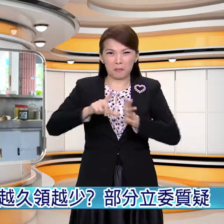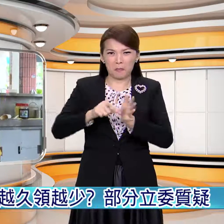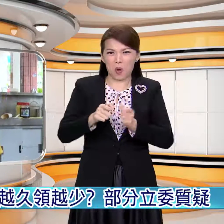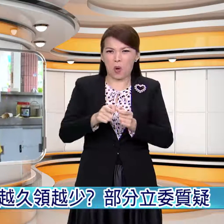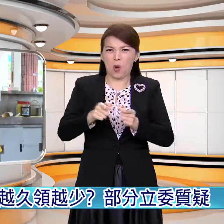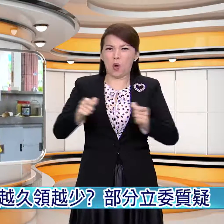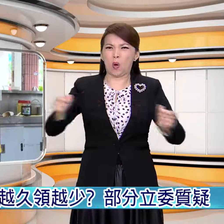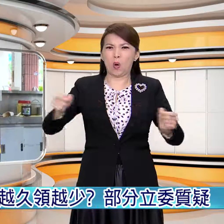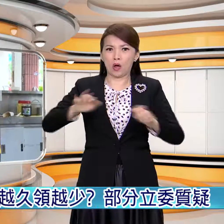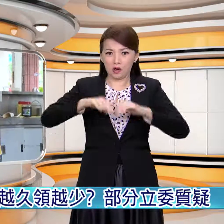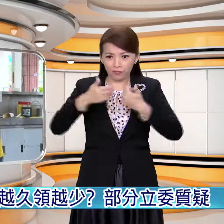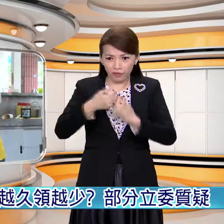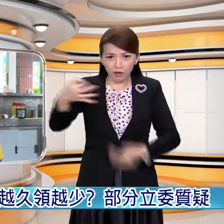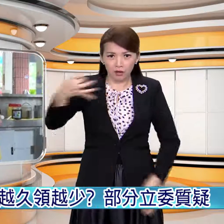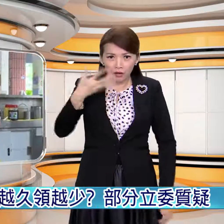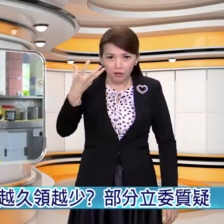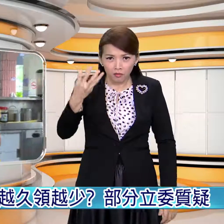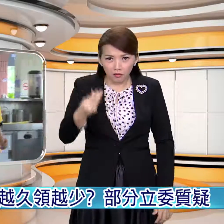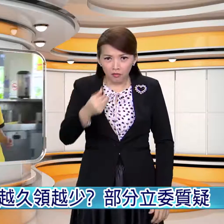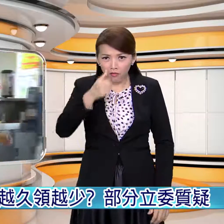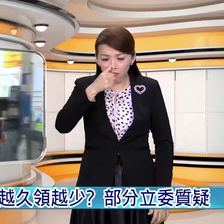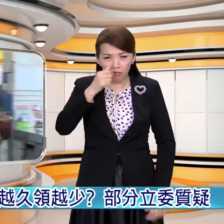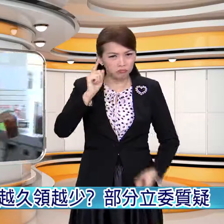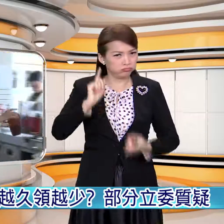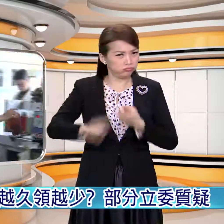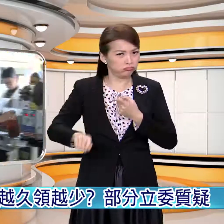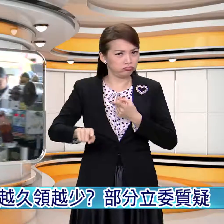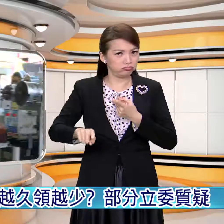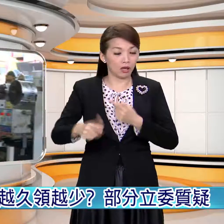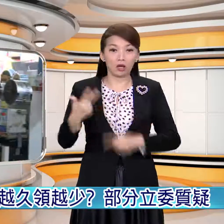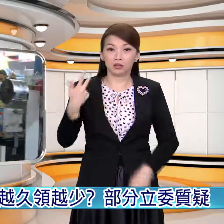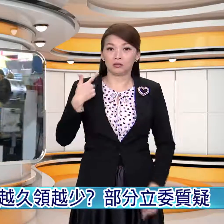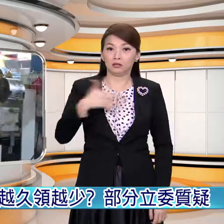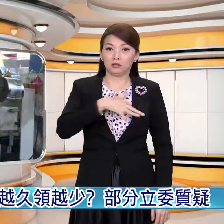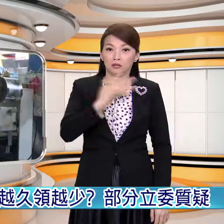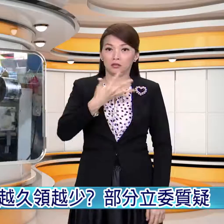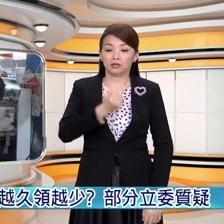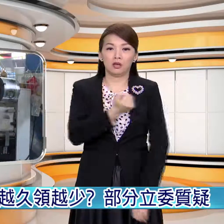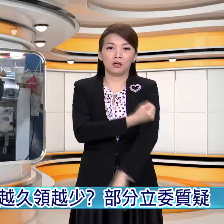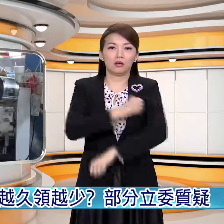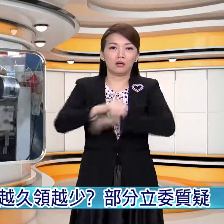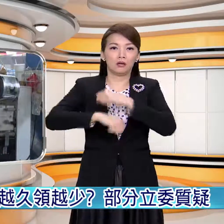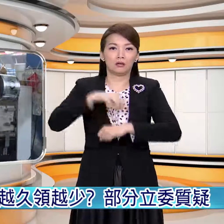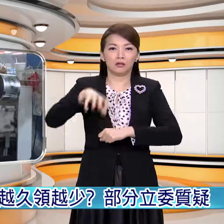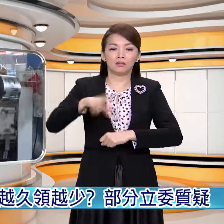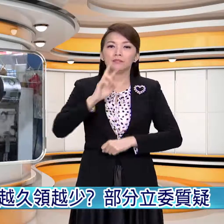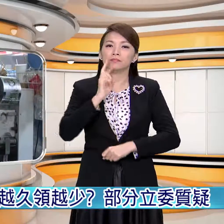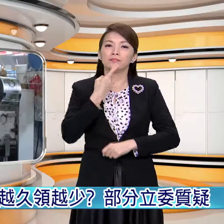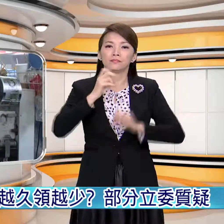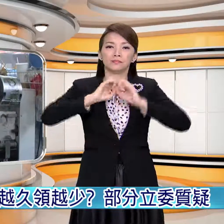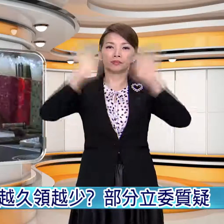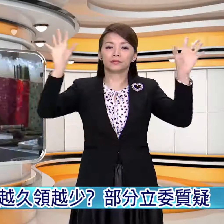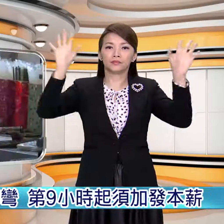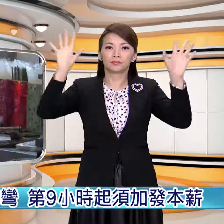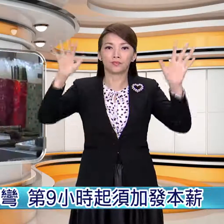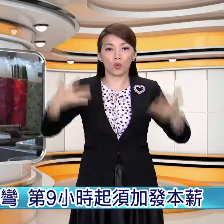现加班越久加班费领的越少的问题。劳动部上周五政策又转